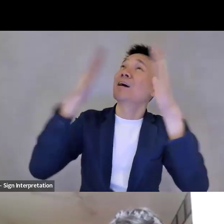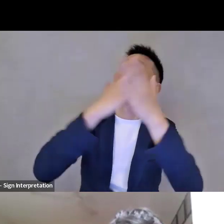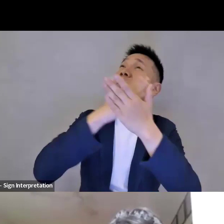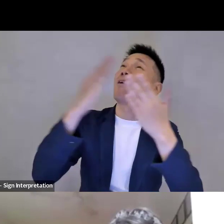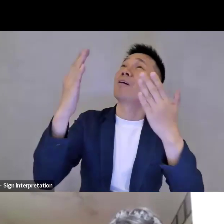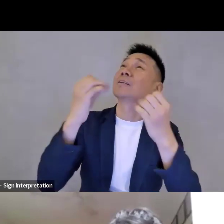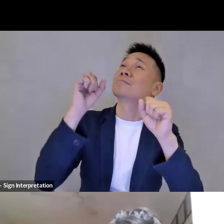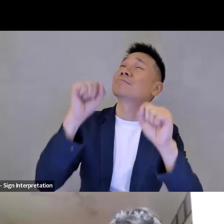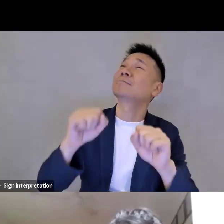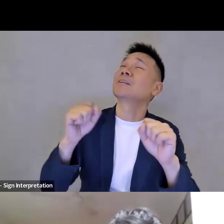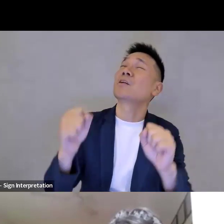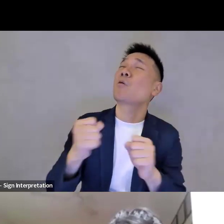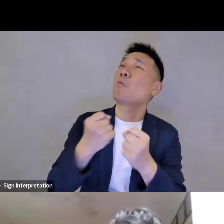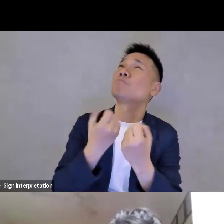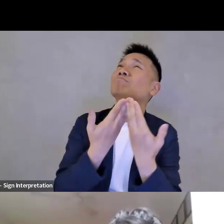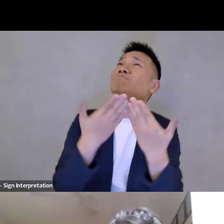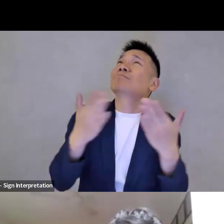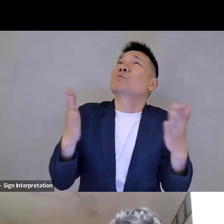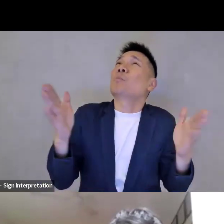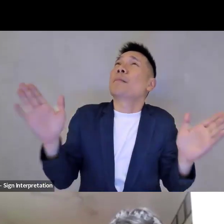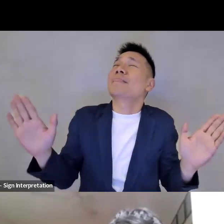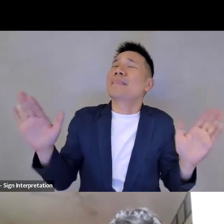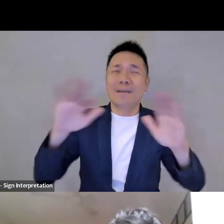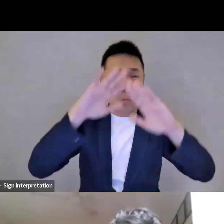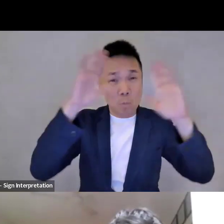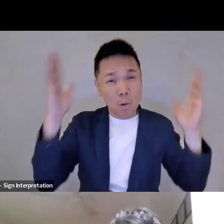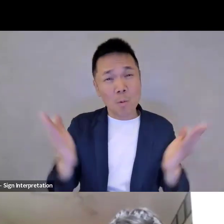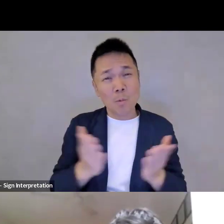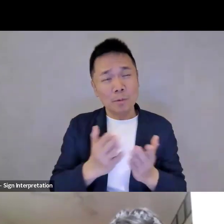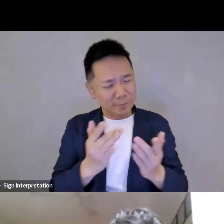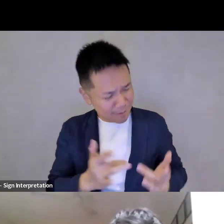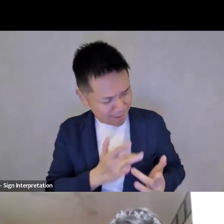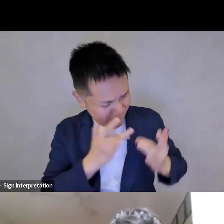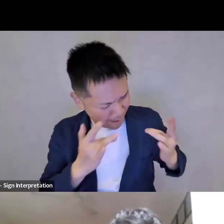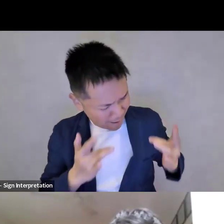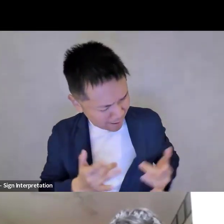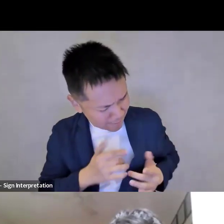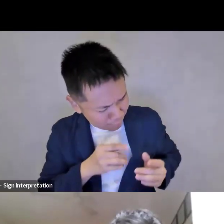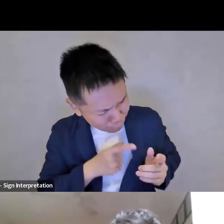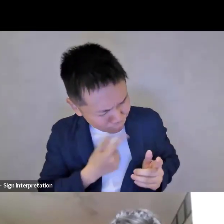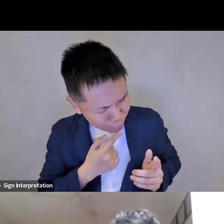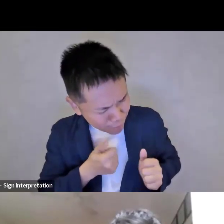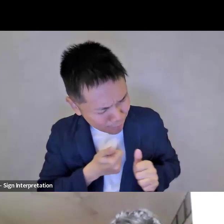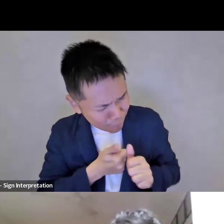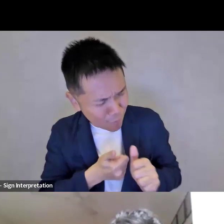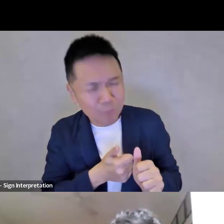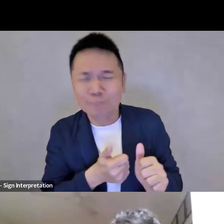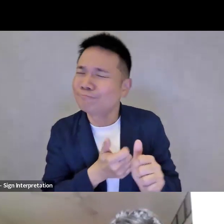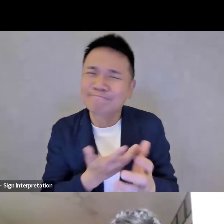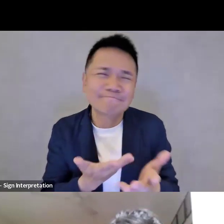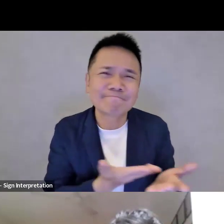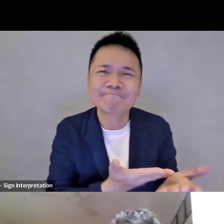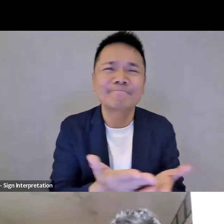我们希望呢，能够给大家疗愈的力量，让大家不要